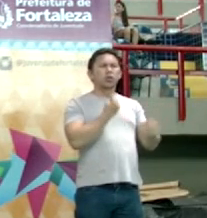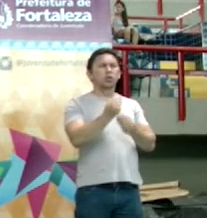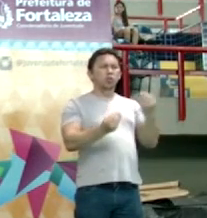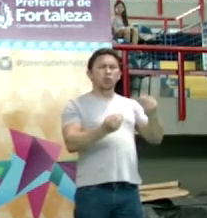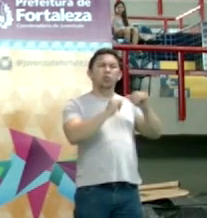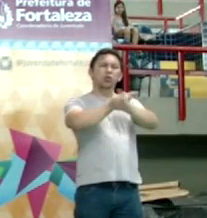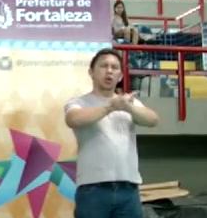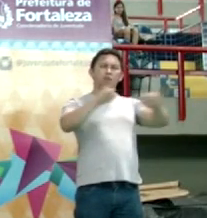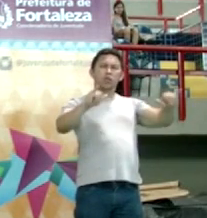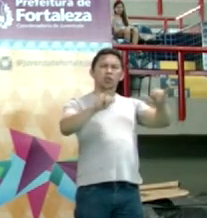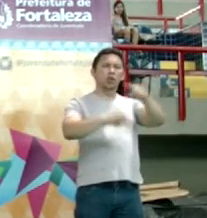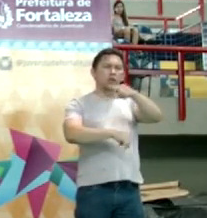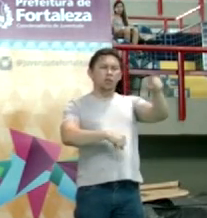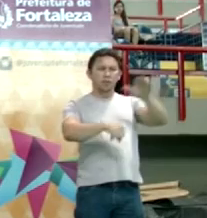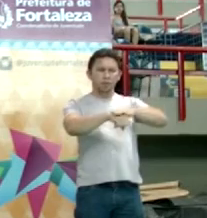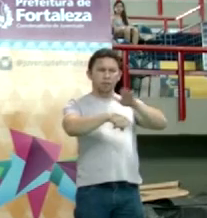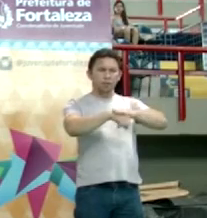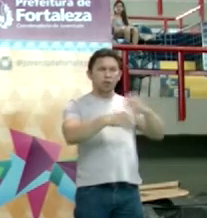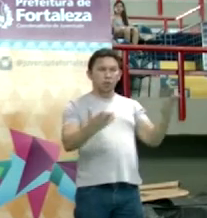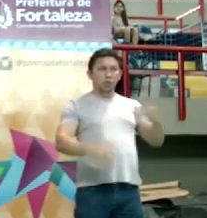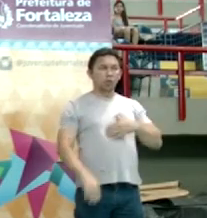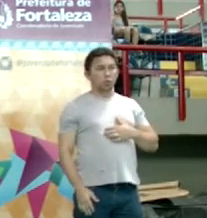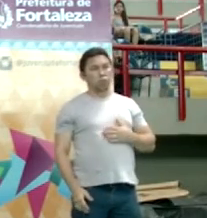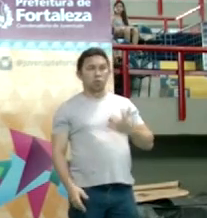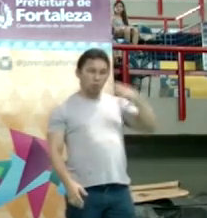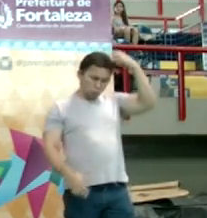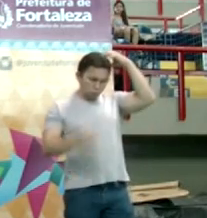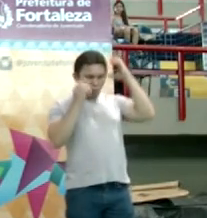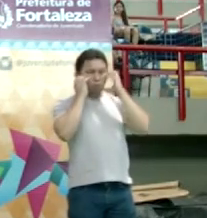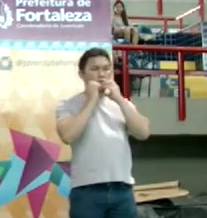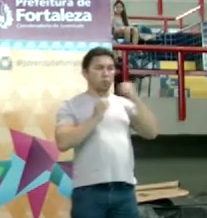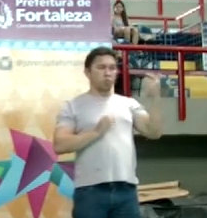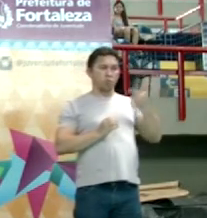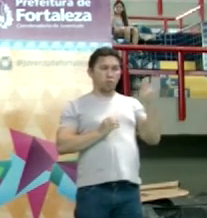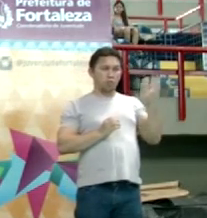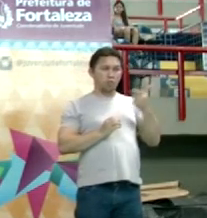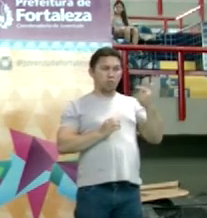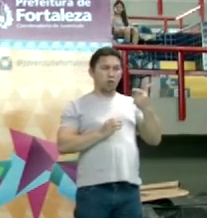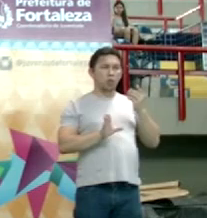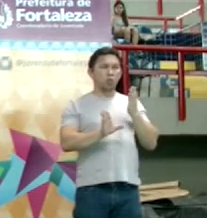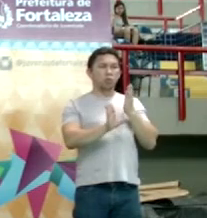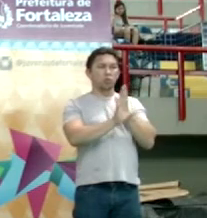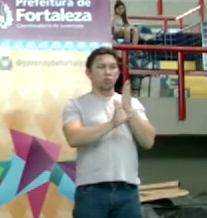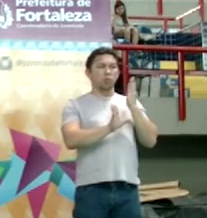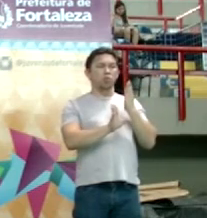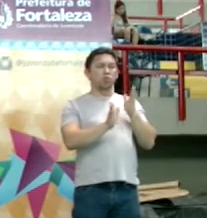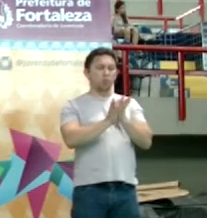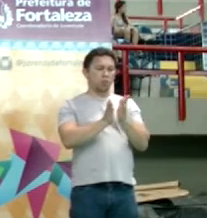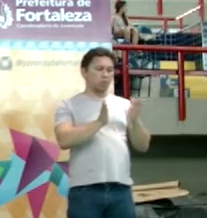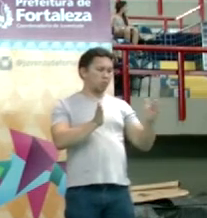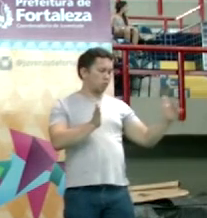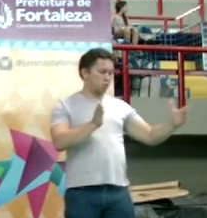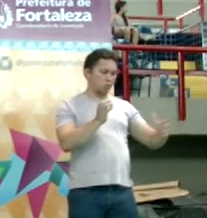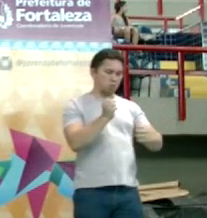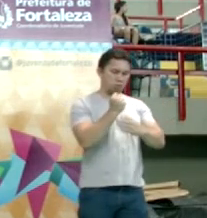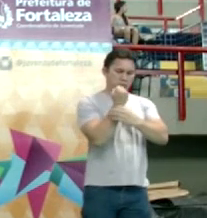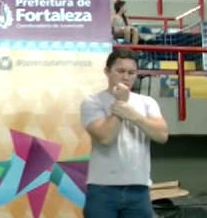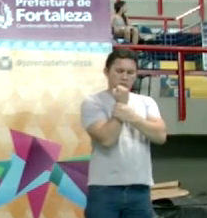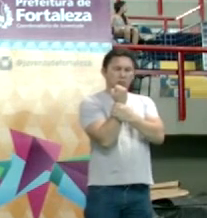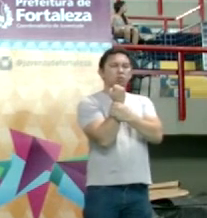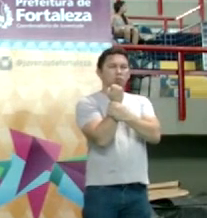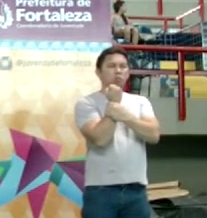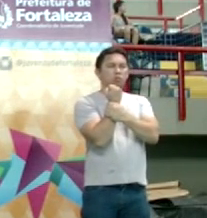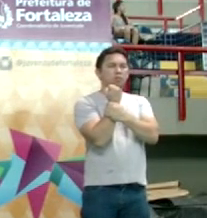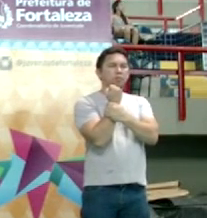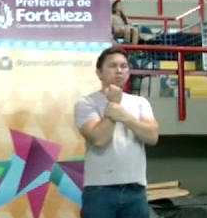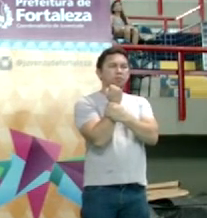uma coisa. Na verdade, Dom Pedro II governou por muito tempo porque ele tinha uma sólida base de